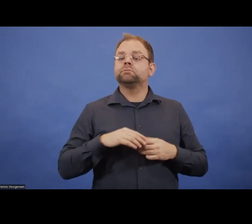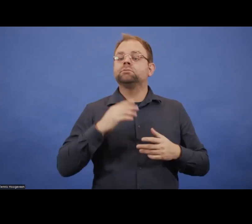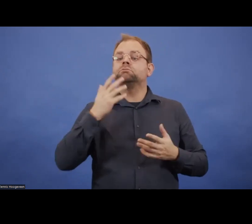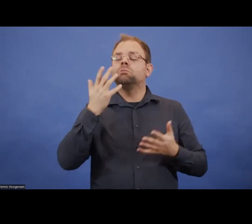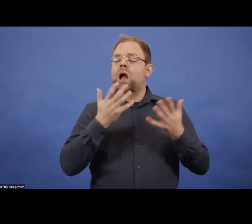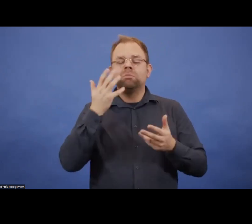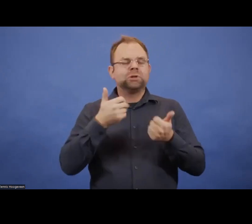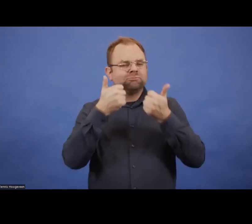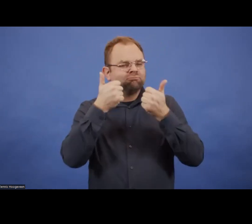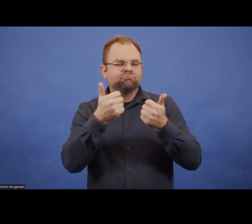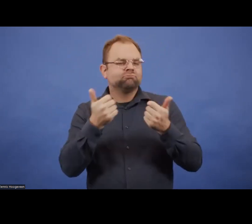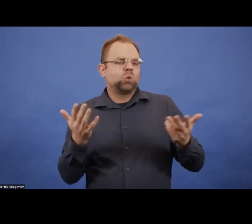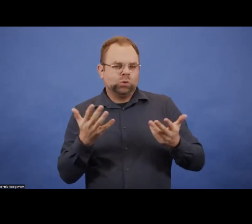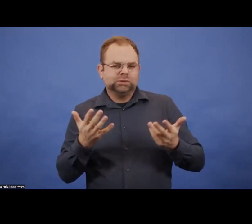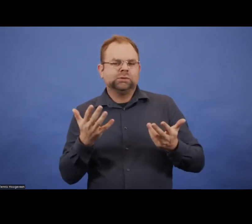las